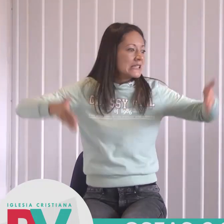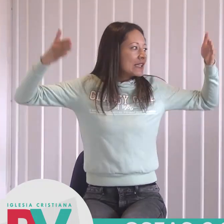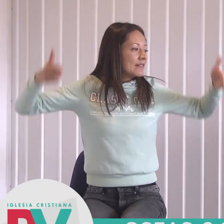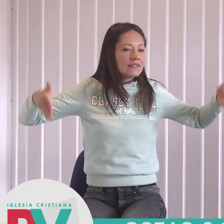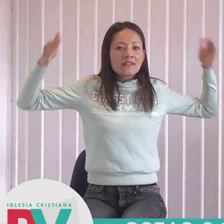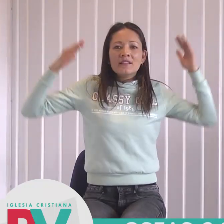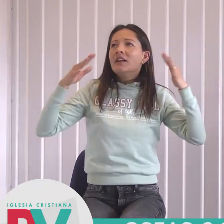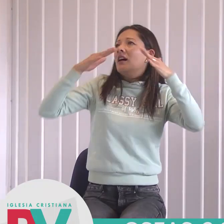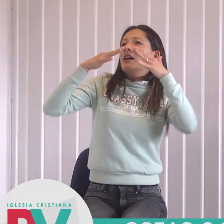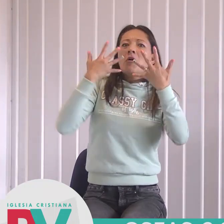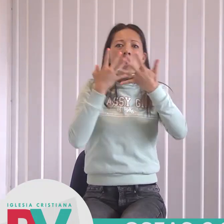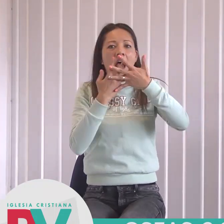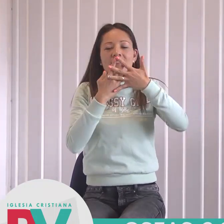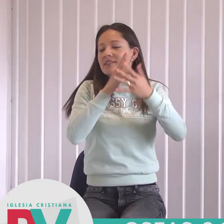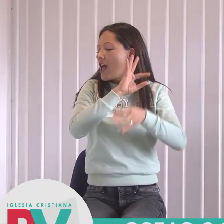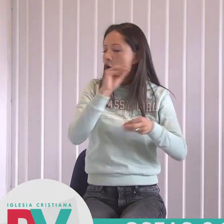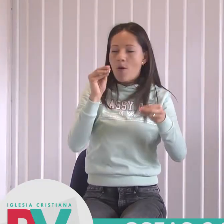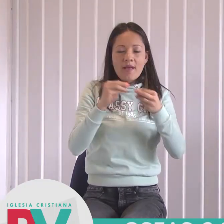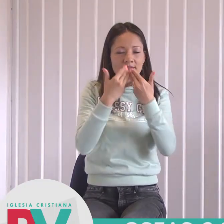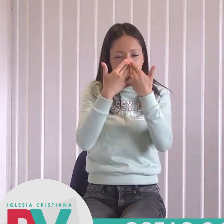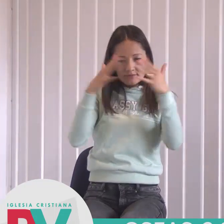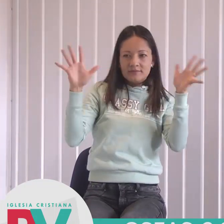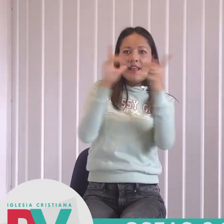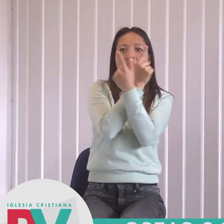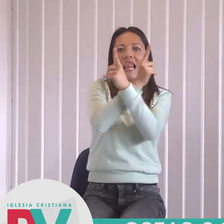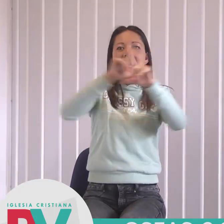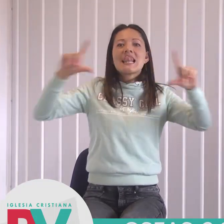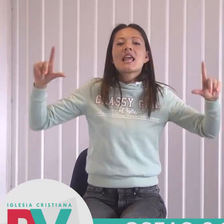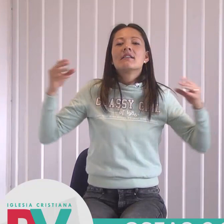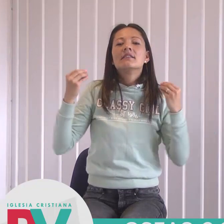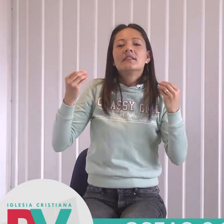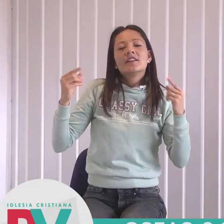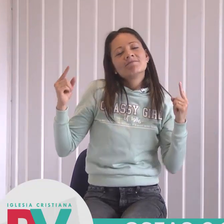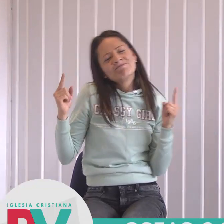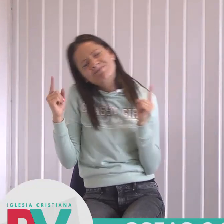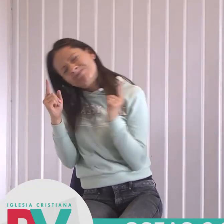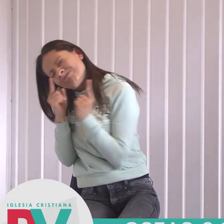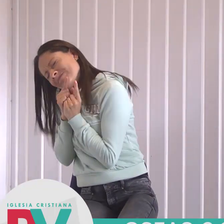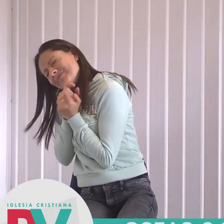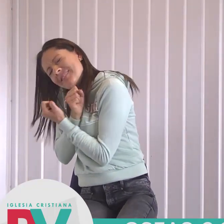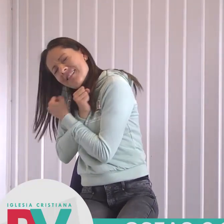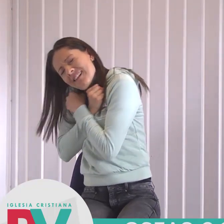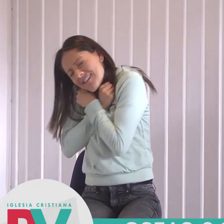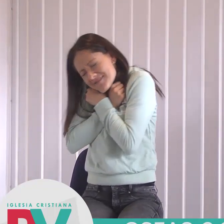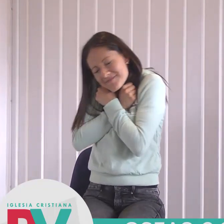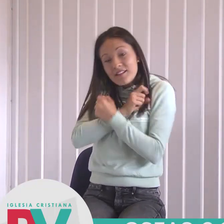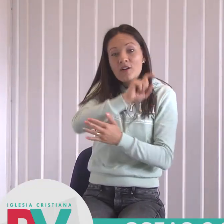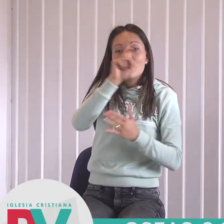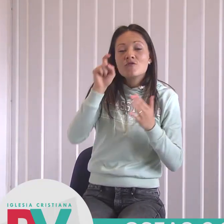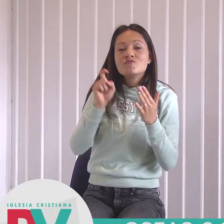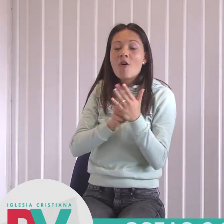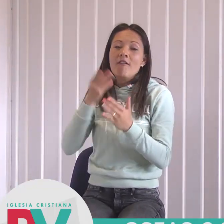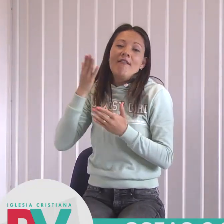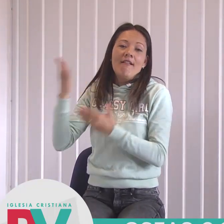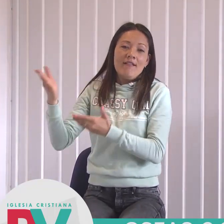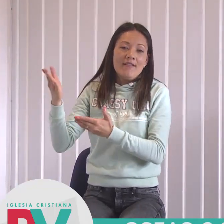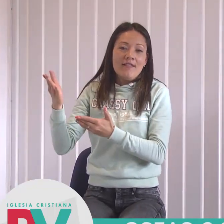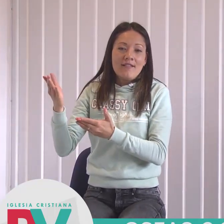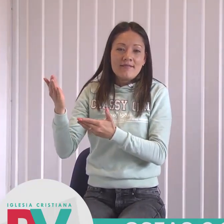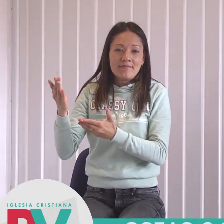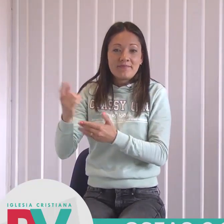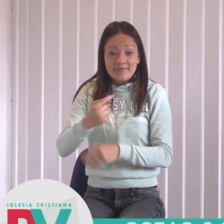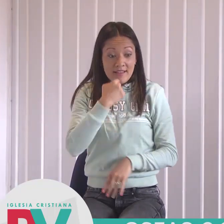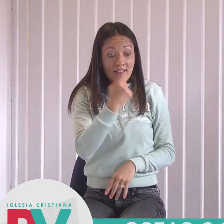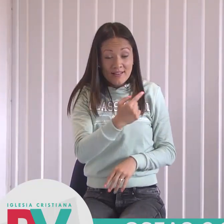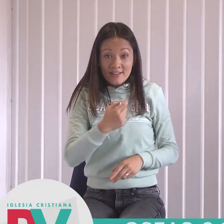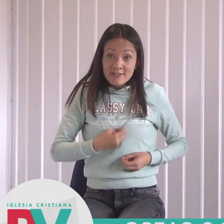como en una cárcel. No, ya hay la libertad para poderle amar con toda y la plena voluntad a Él. Y dice entonces,